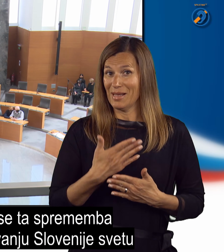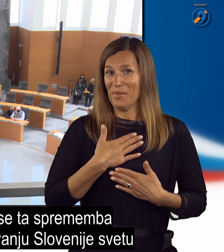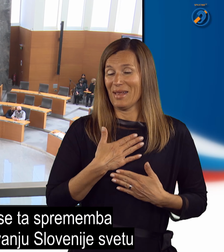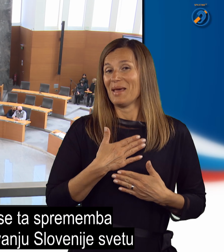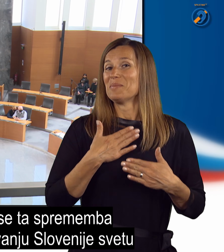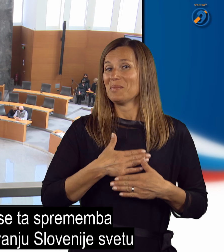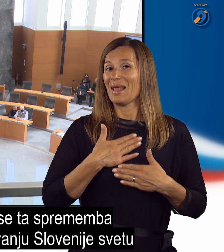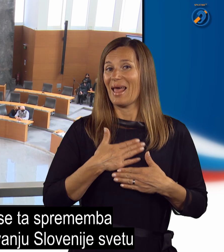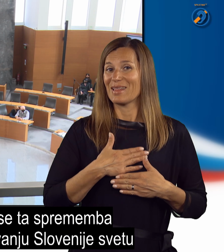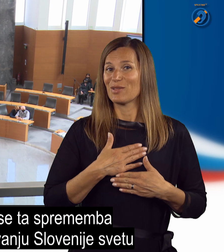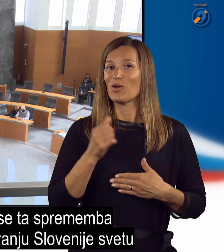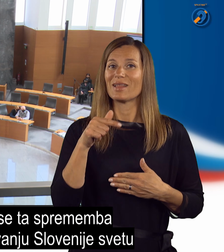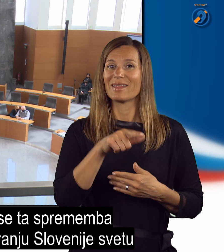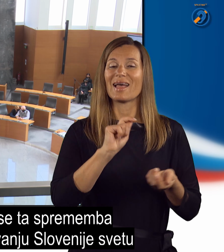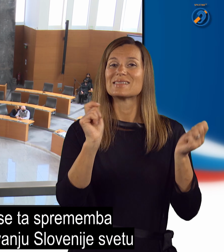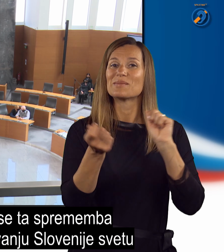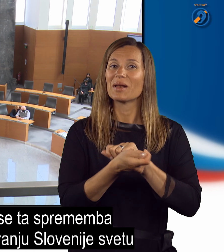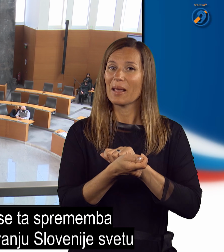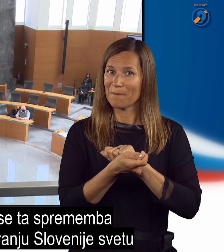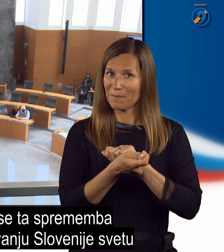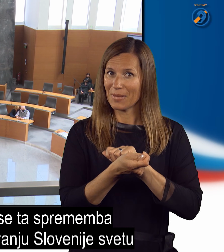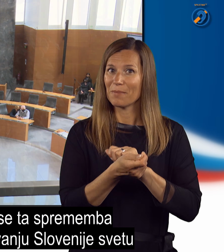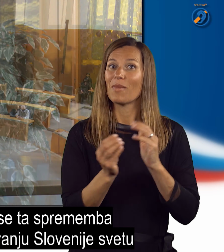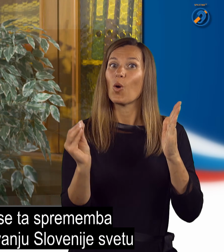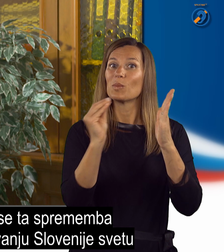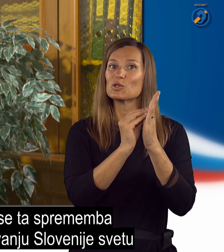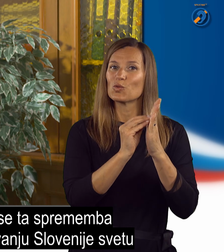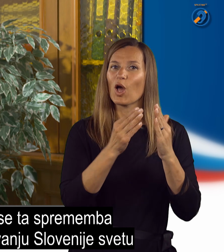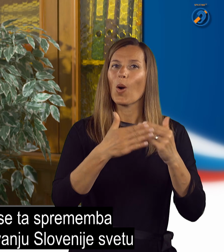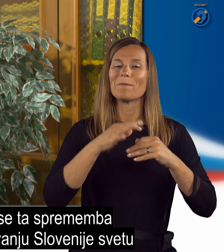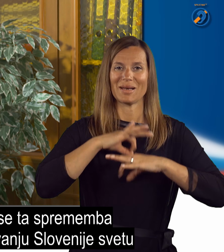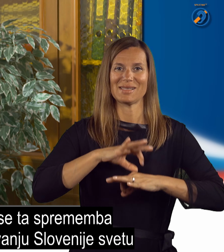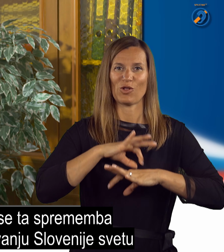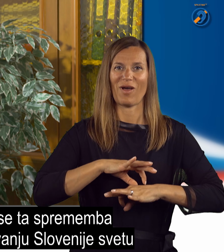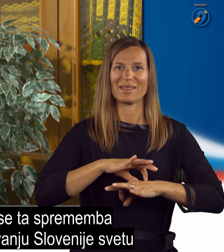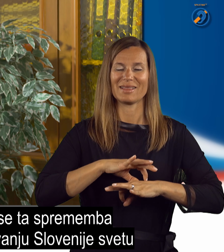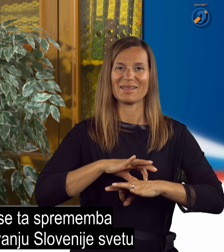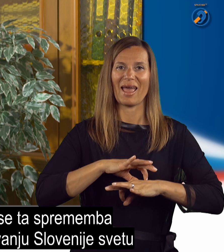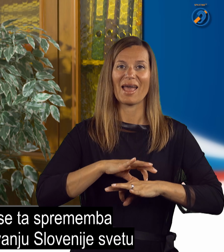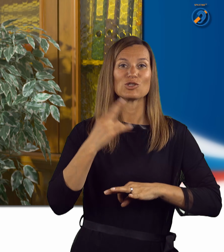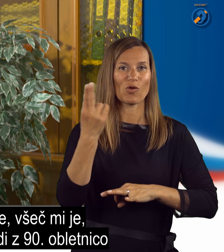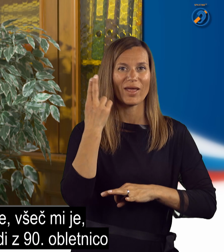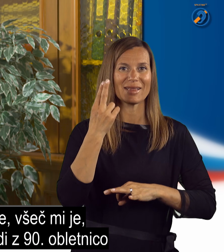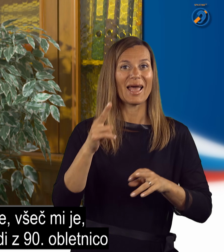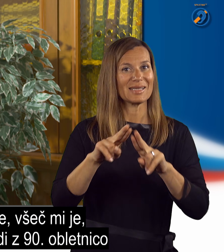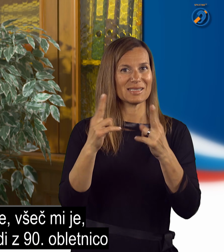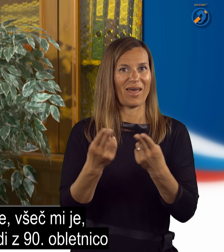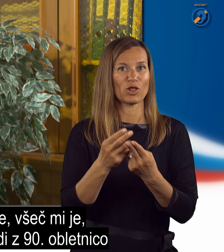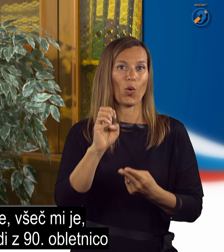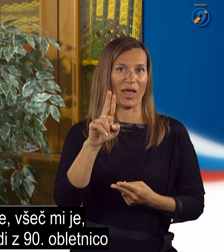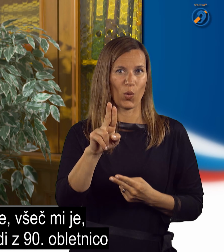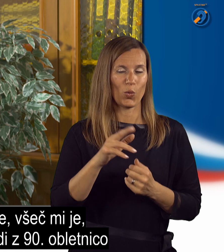Prijetno mi je, da se ta sprememba opisuje ob predsedovanju Slovenije Svetu Evropske